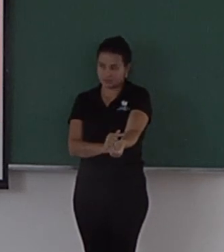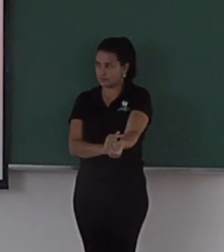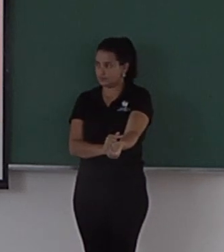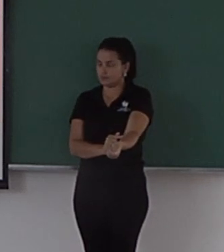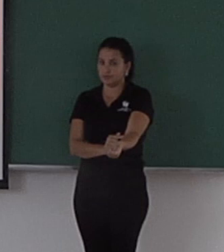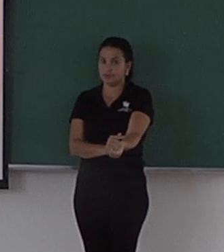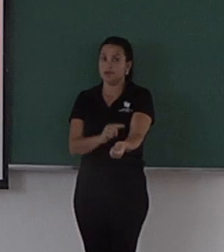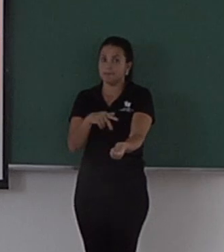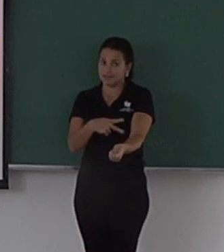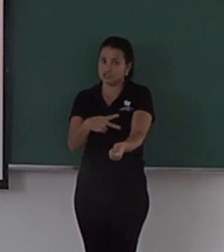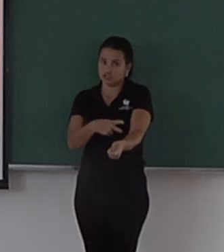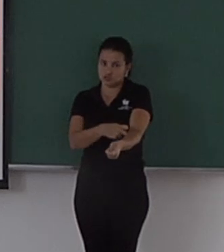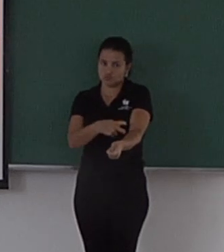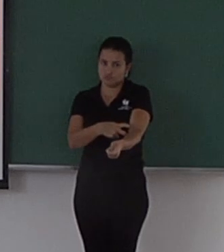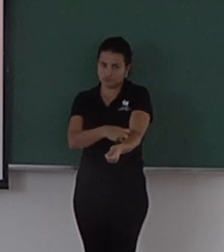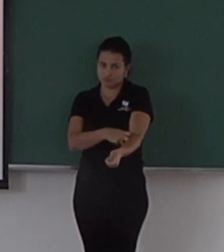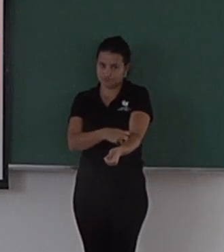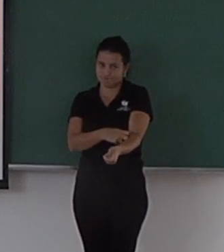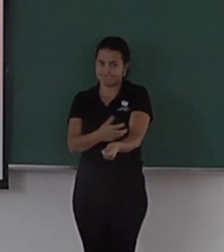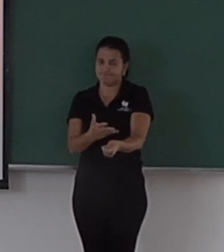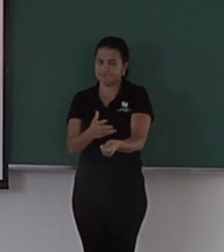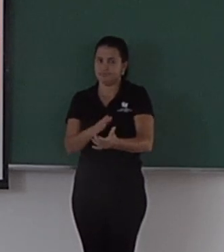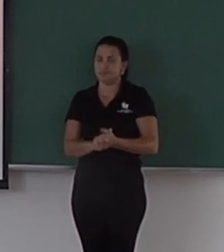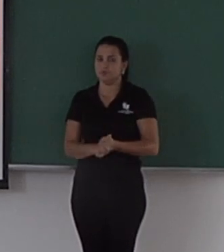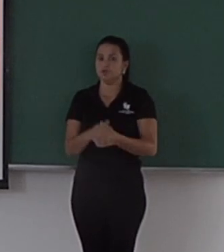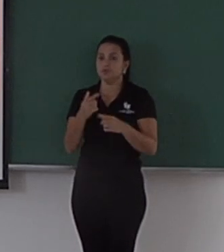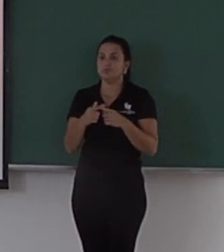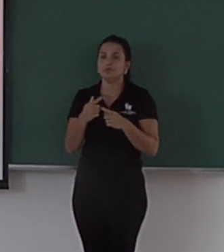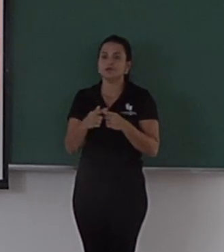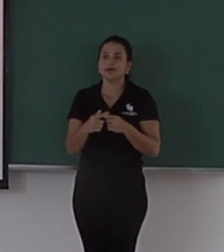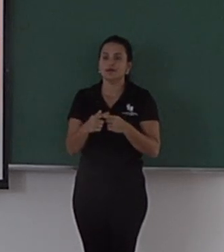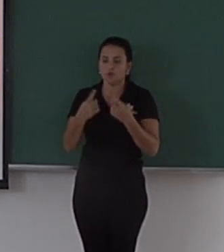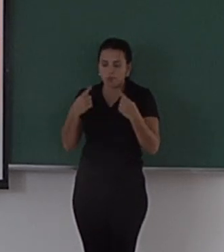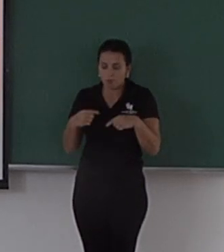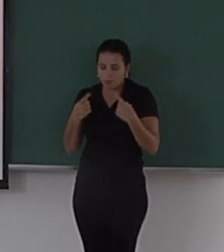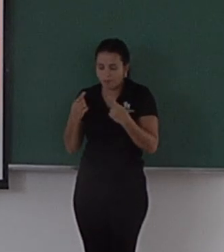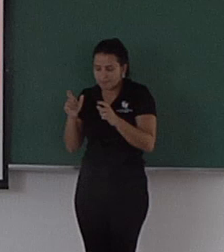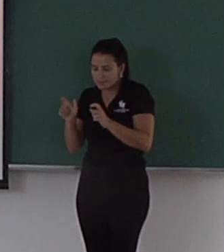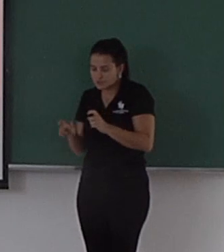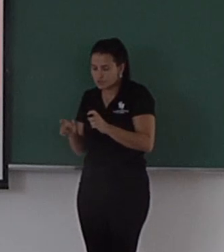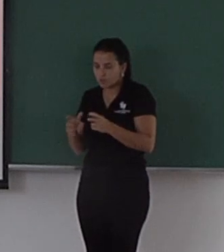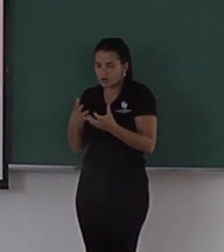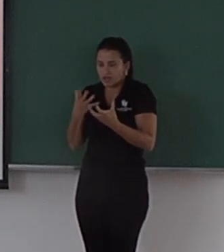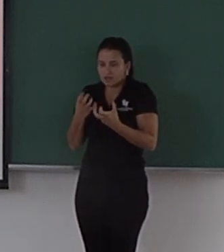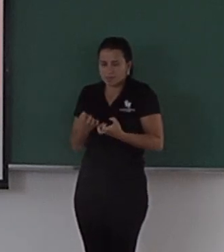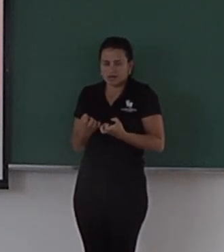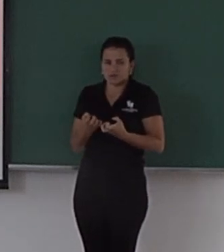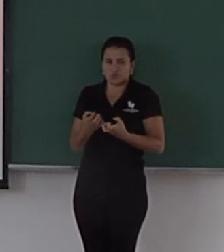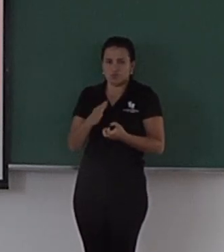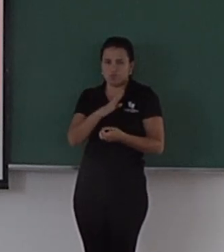cervical, para a gente poder infundir bastante líquido dele. Por quê? Por que os pacientes queimados morrem? Você pode perguntar